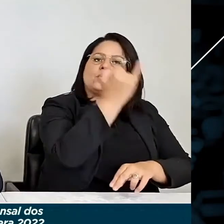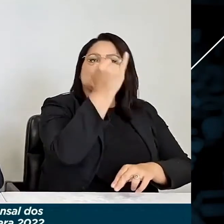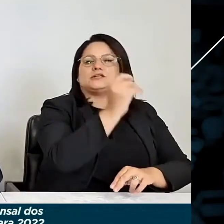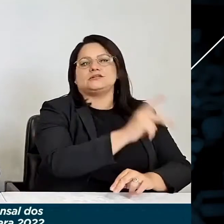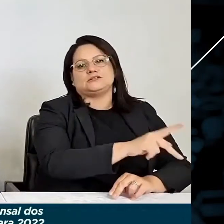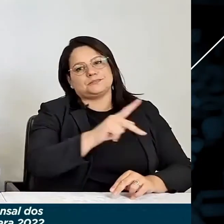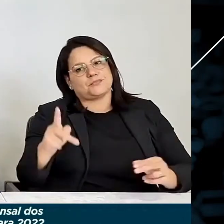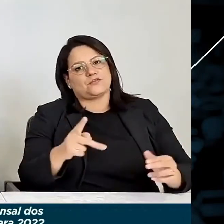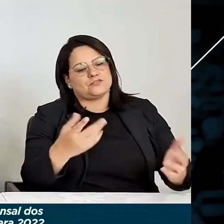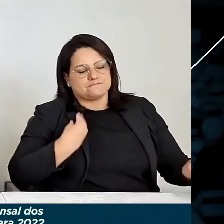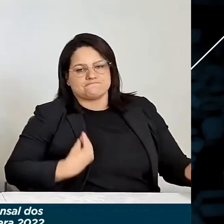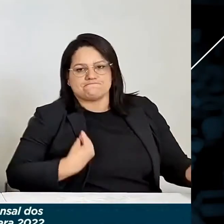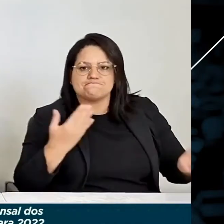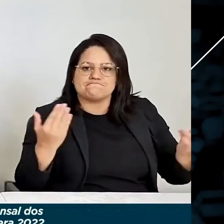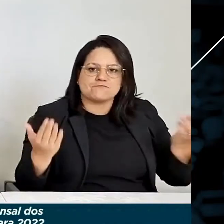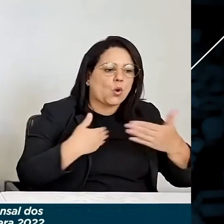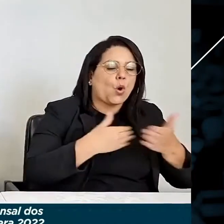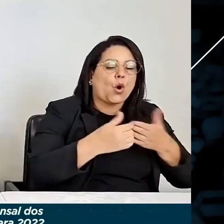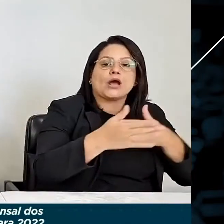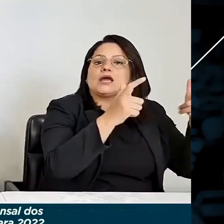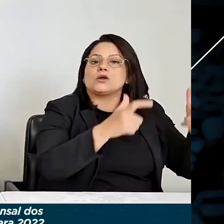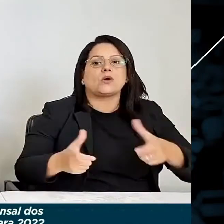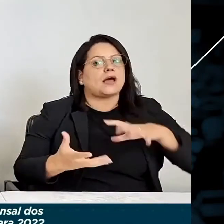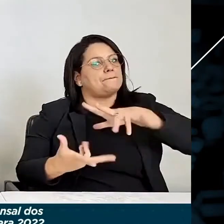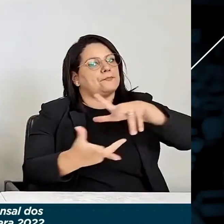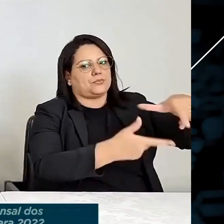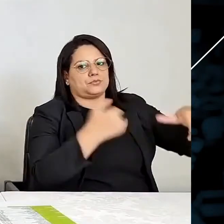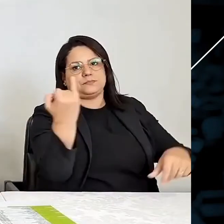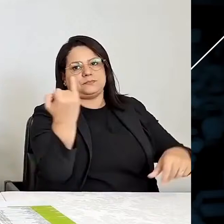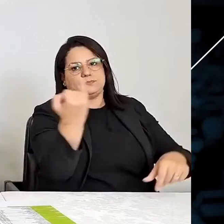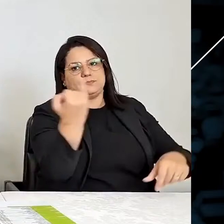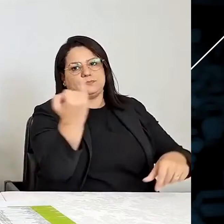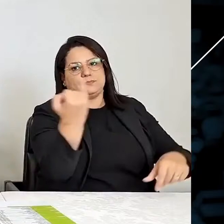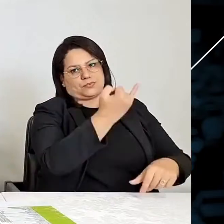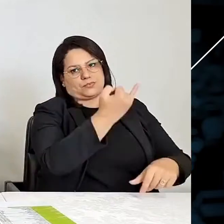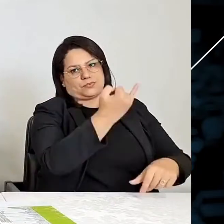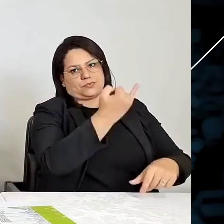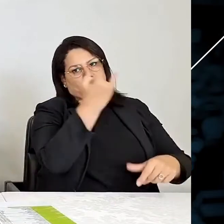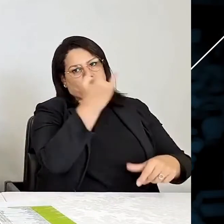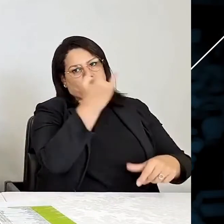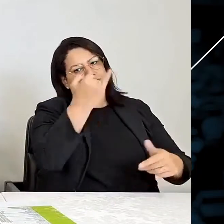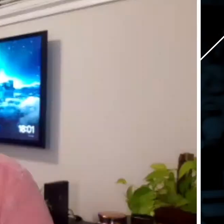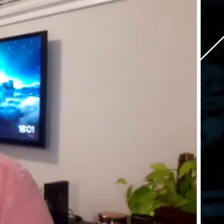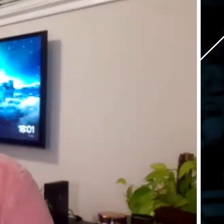professores para qualquer lugar do mundo, especial aqui para o nosso querido Brasil.